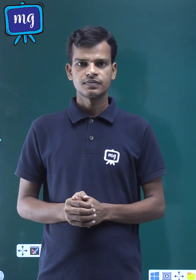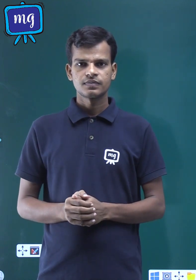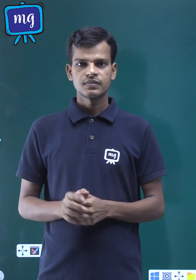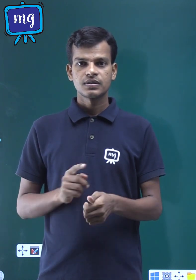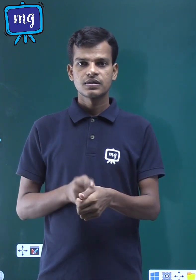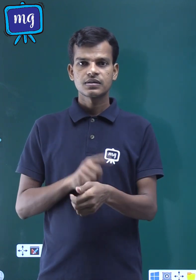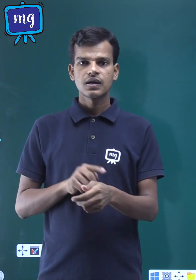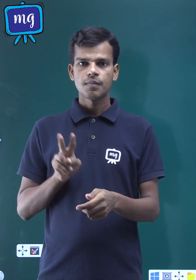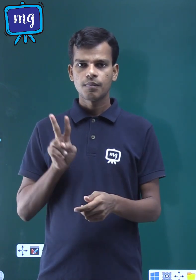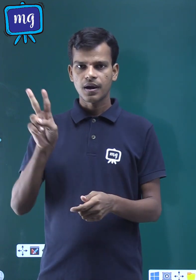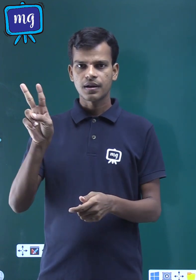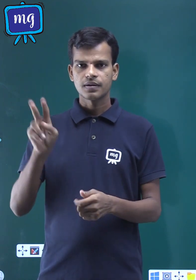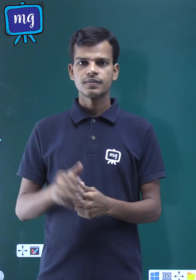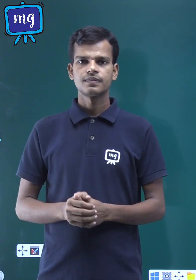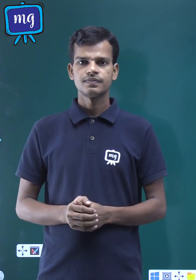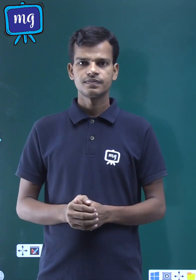जिसका मान